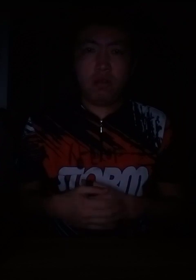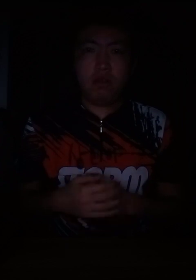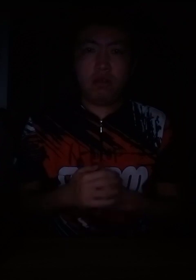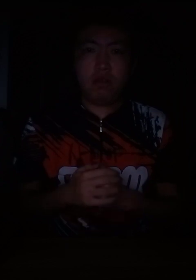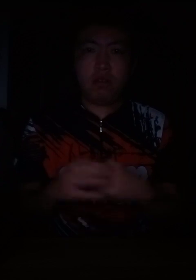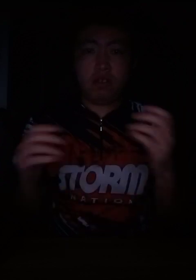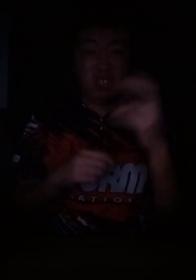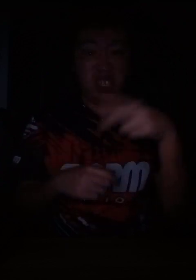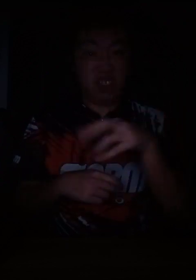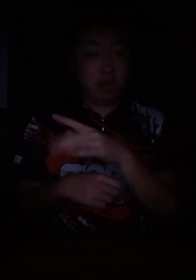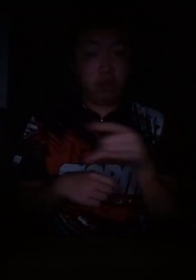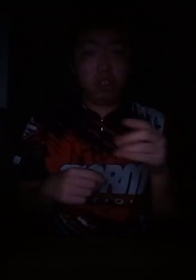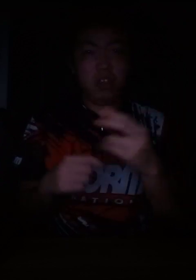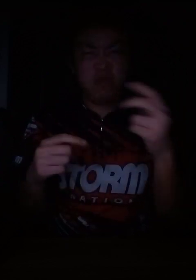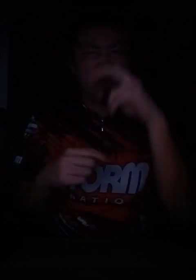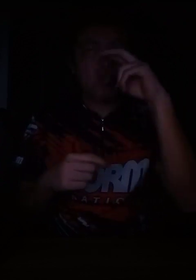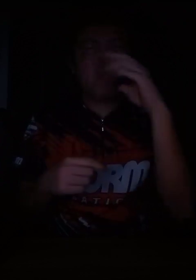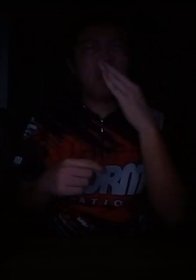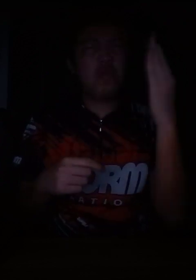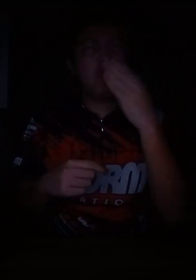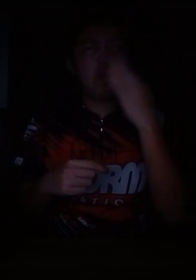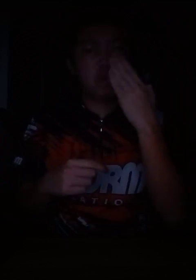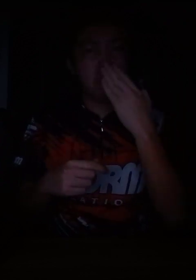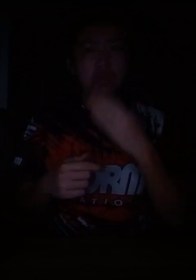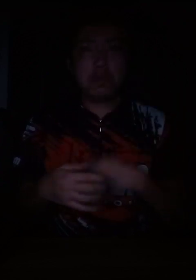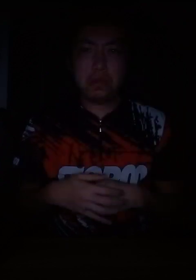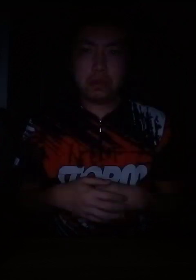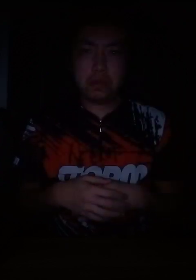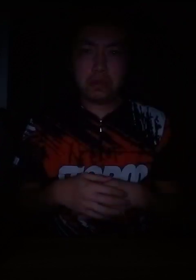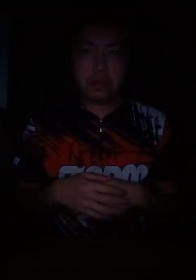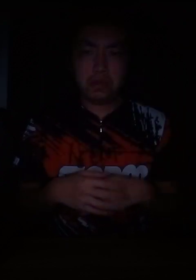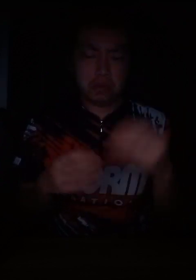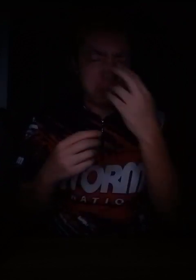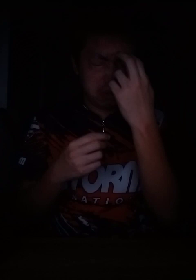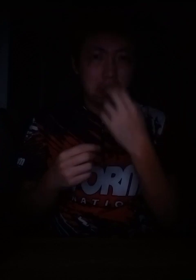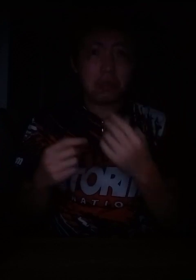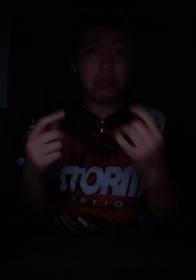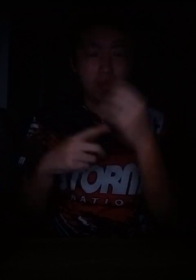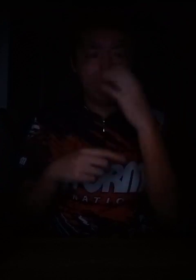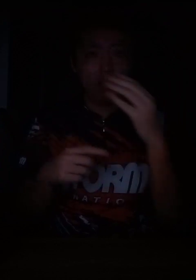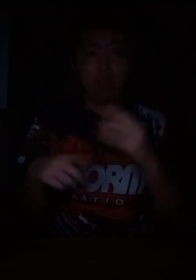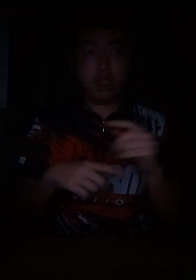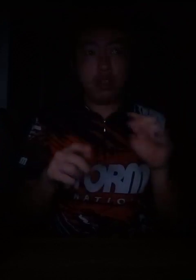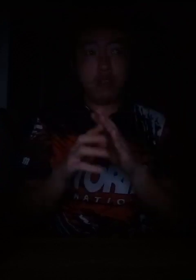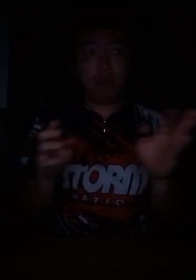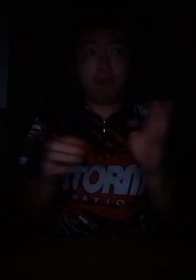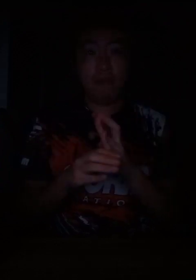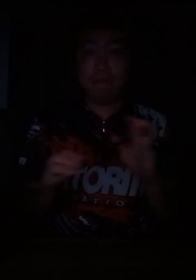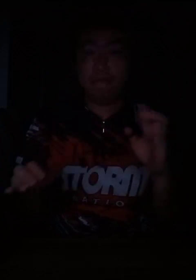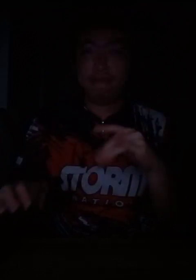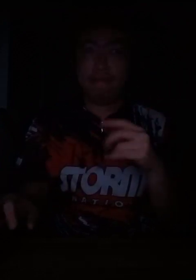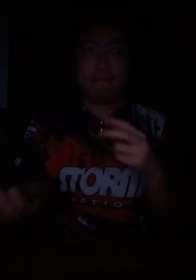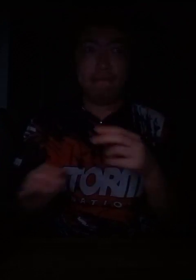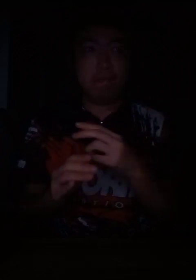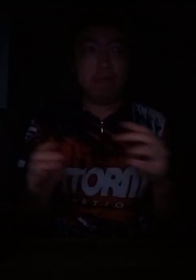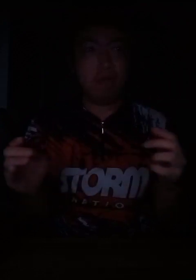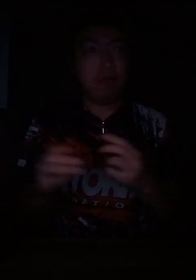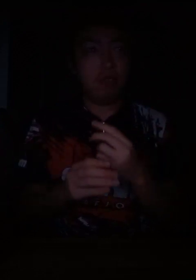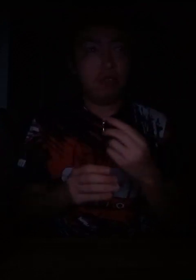목격자들은 이 남성에게서 술 냄새가 났다고 말합니다. 선의로 마스크를 건넸던 할머니를 비롯해 이 상황을 지켜본 승객들 모두